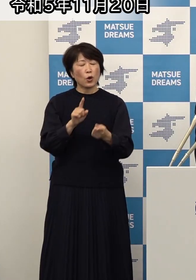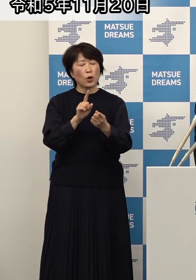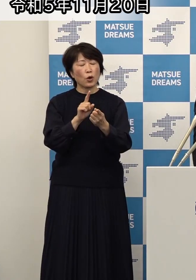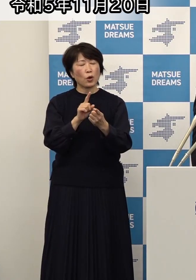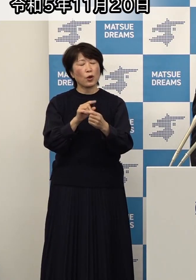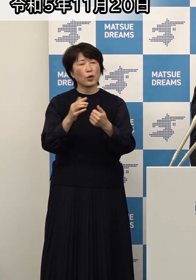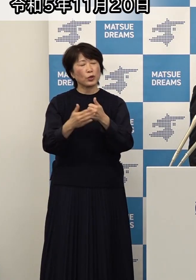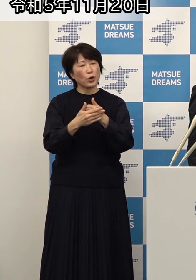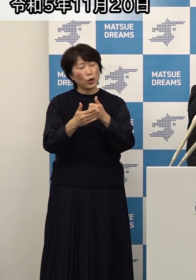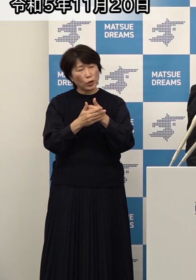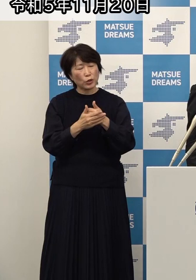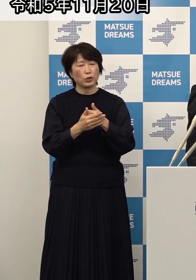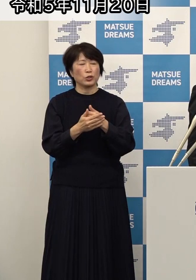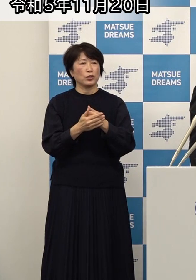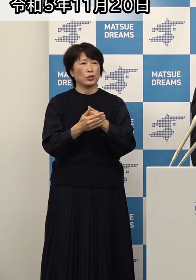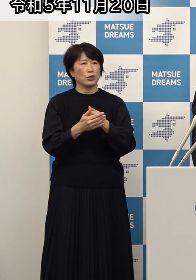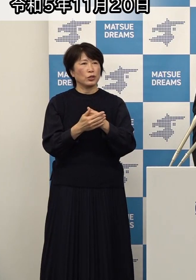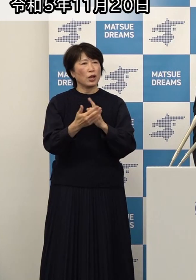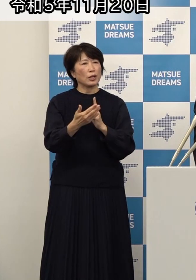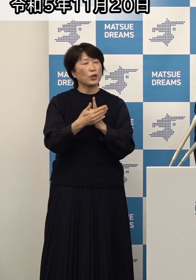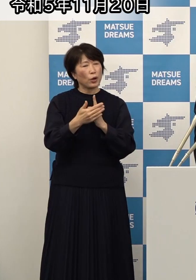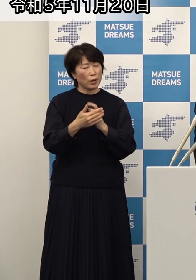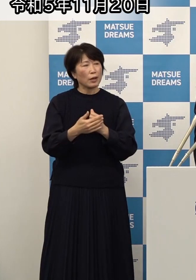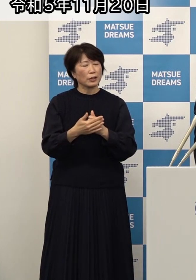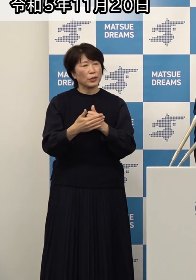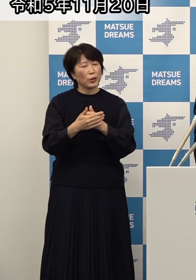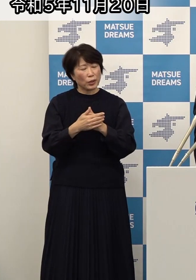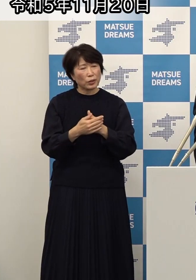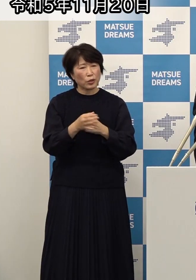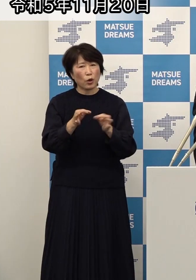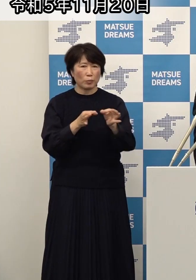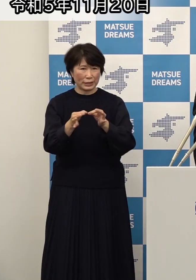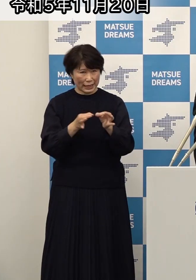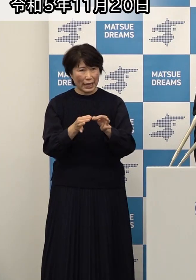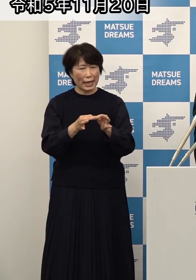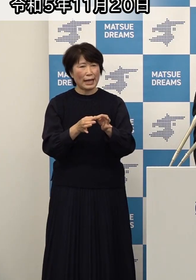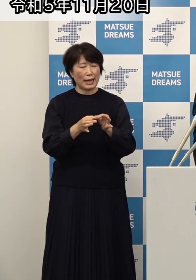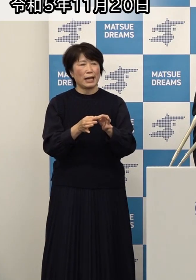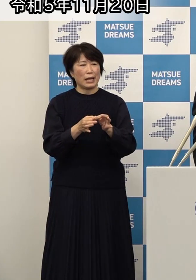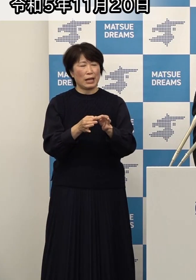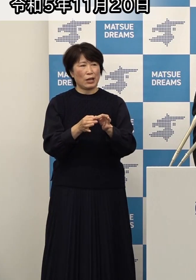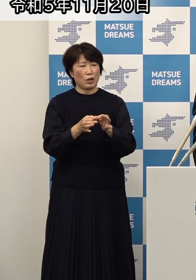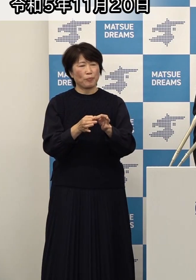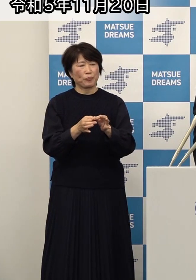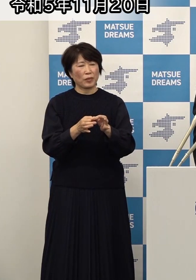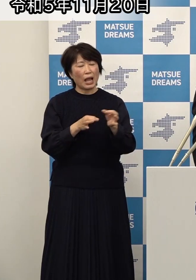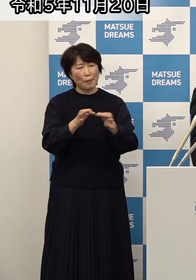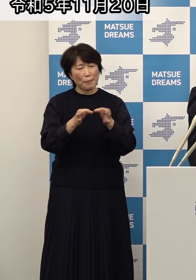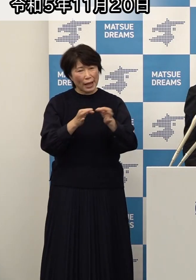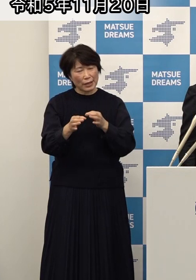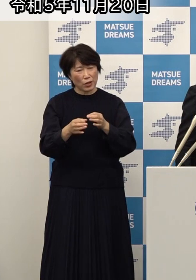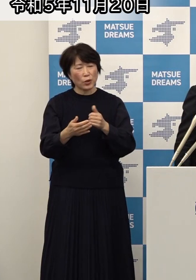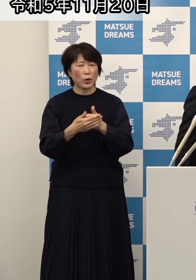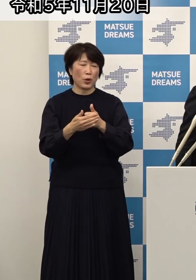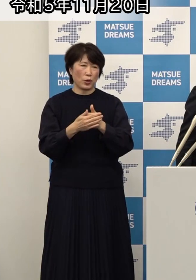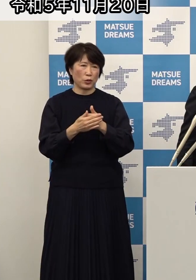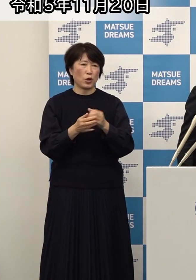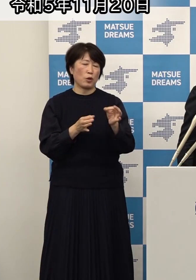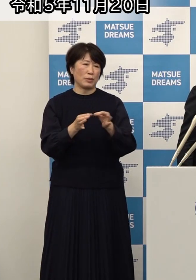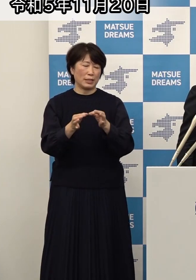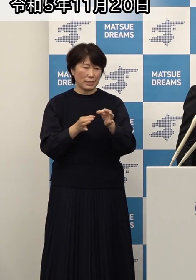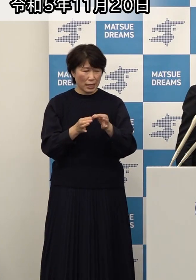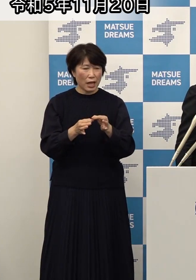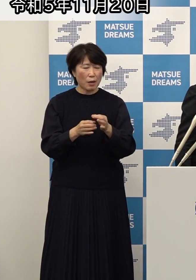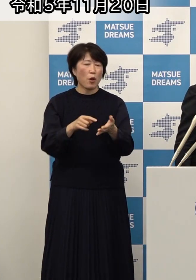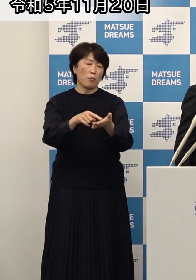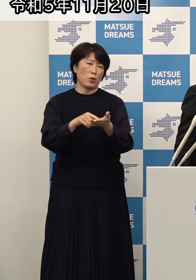。先ほどの三島屋さん、イオンさん等々のですね、に続く販売協力店の方にもぜひこちらの方までご